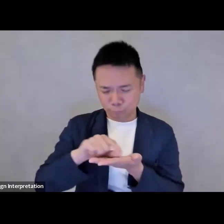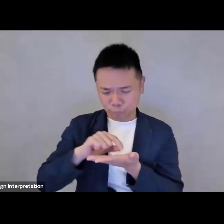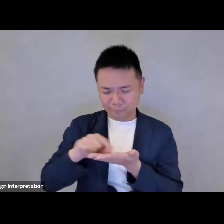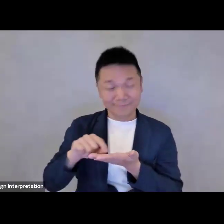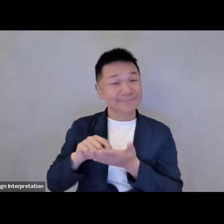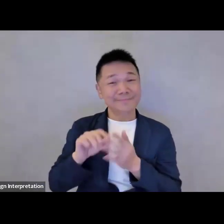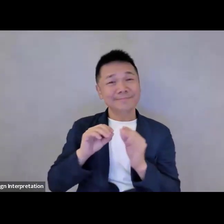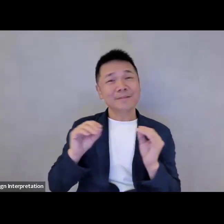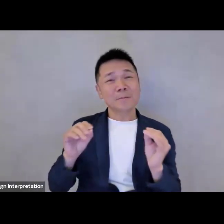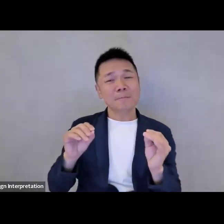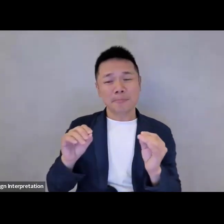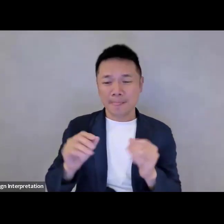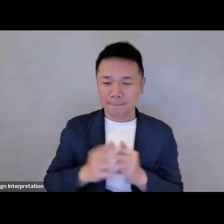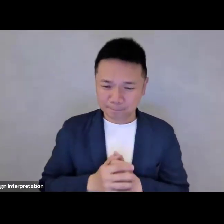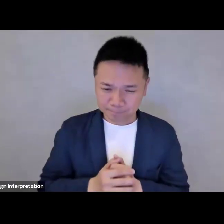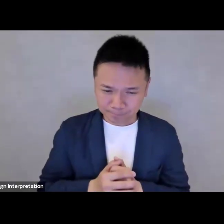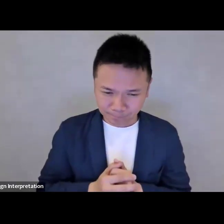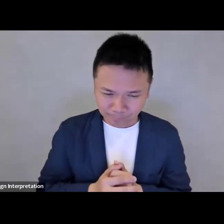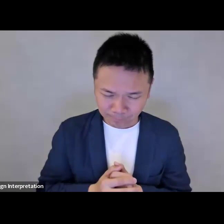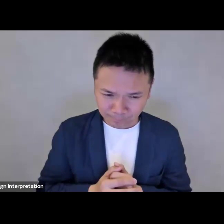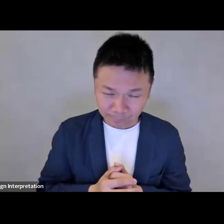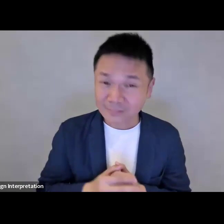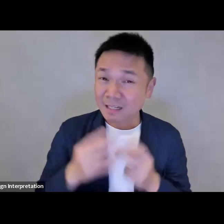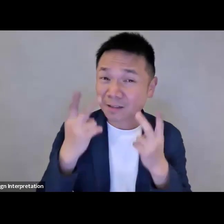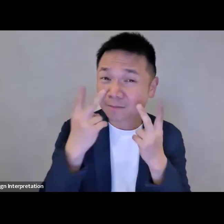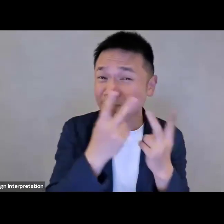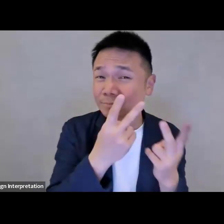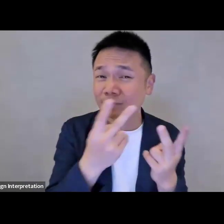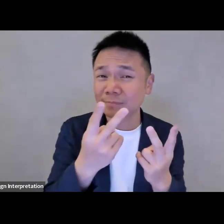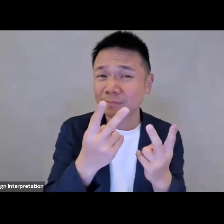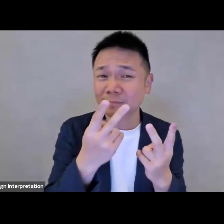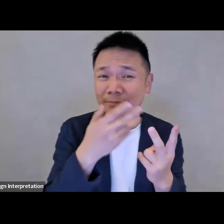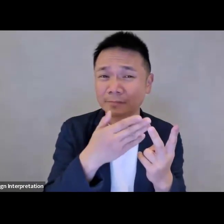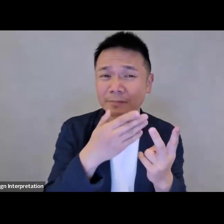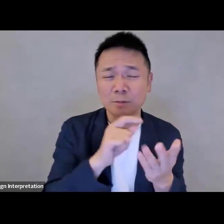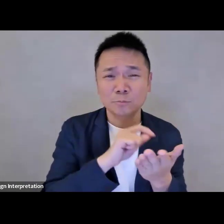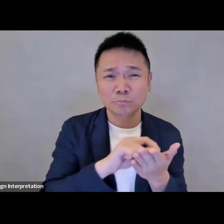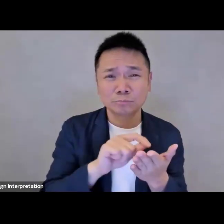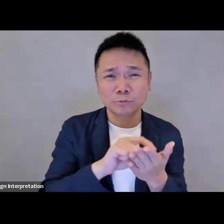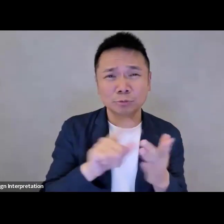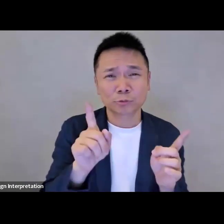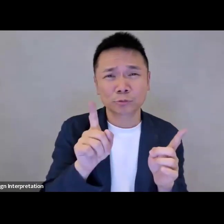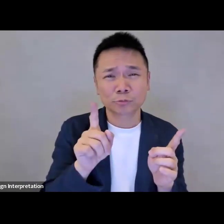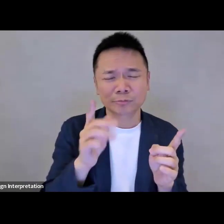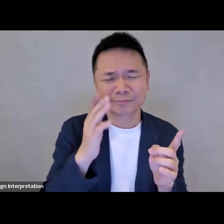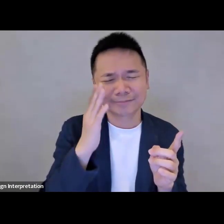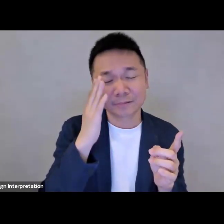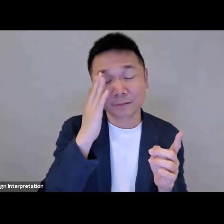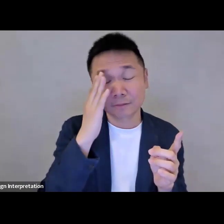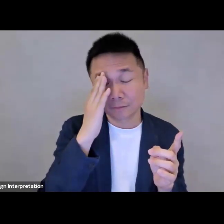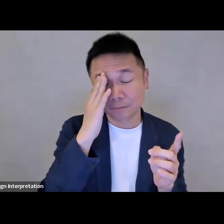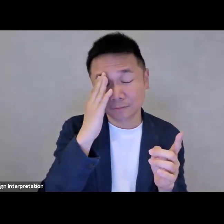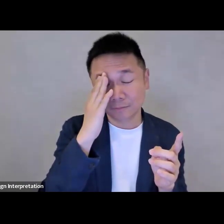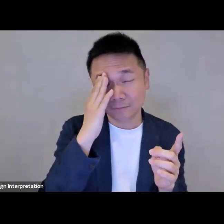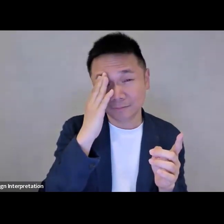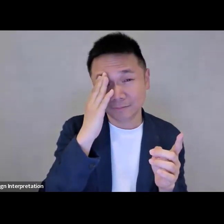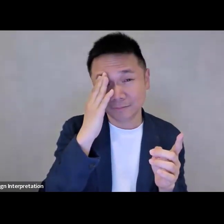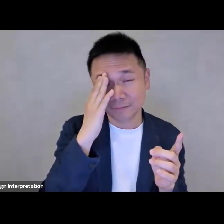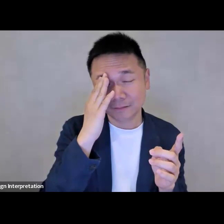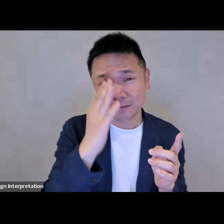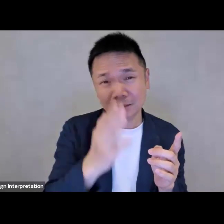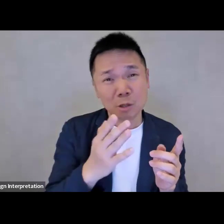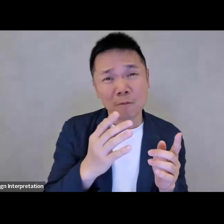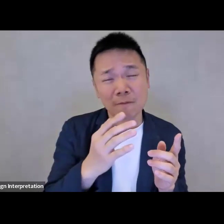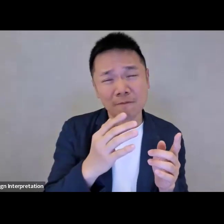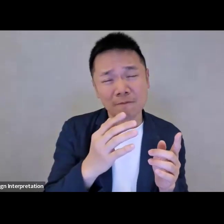我想谢谢你这个社群，我想我有一些想要就 Bhargavi 想说